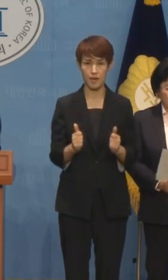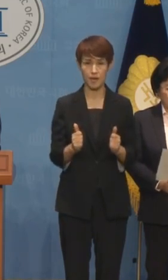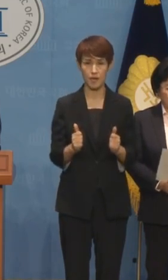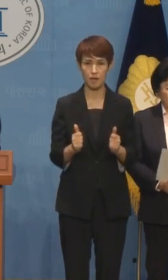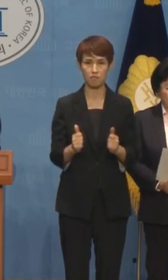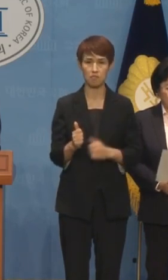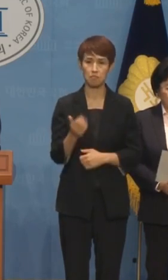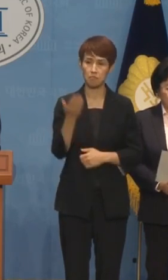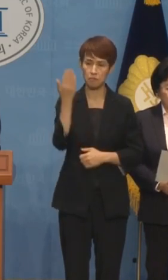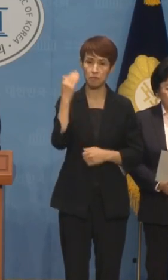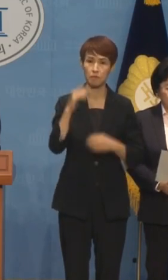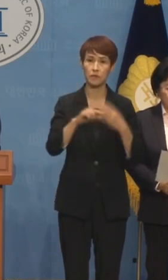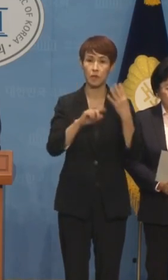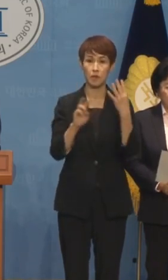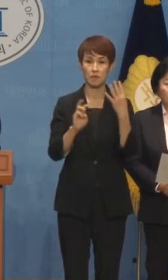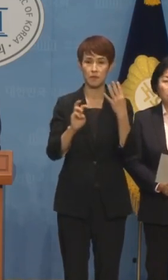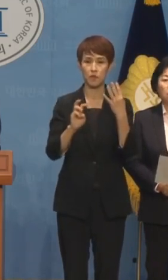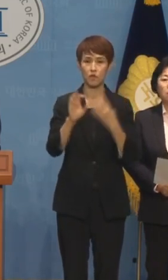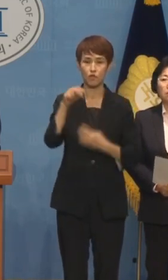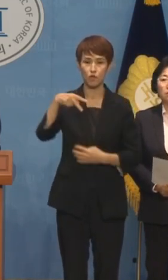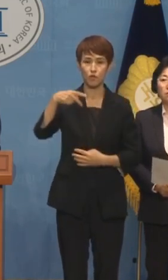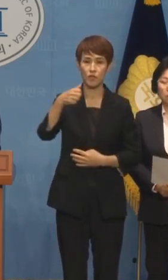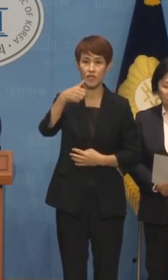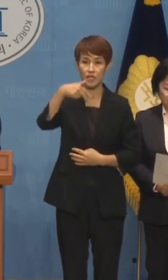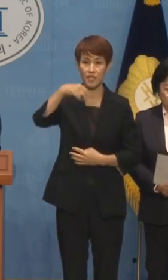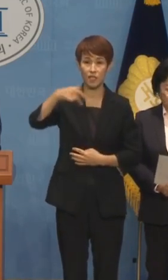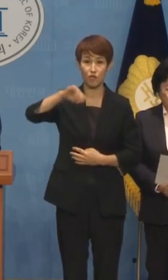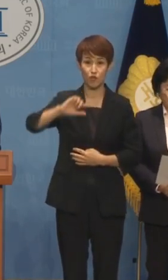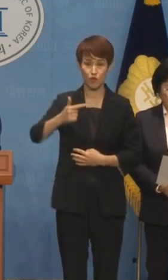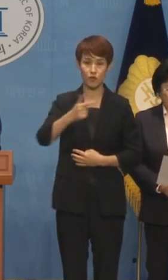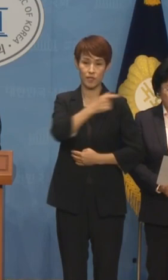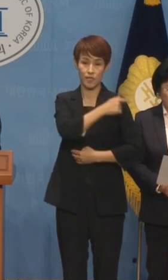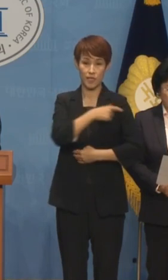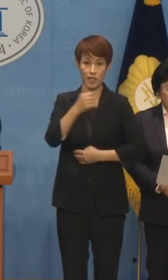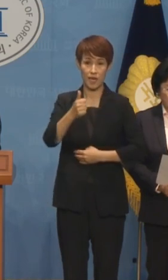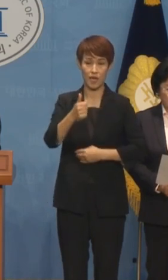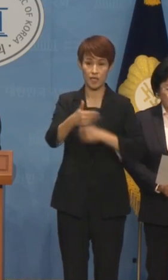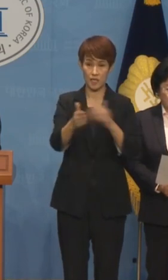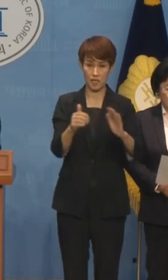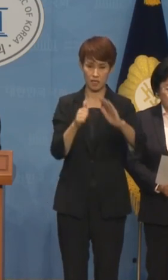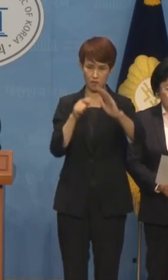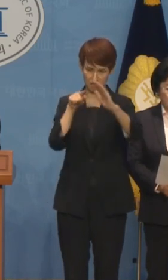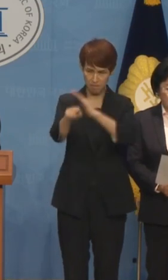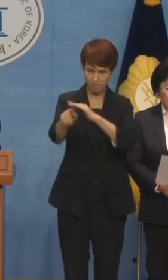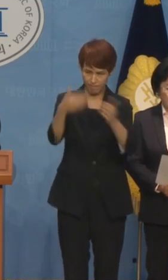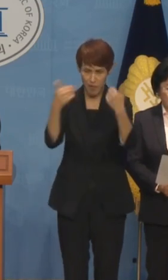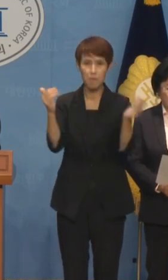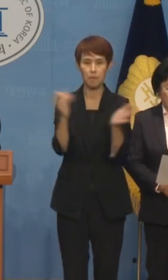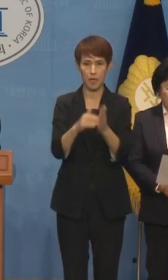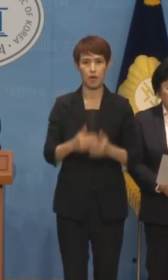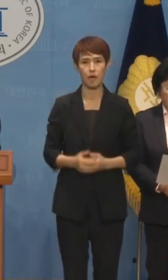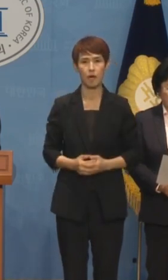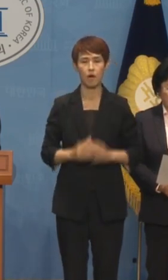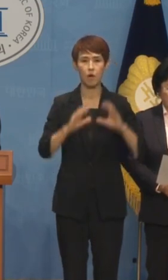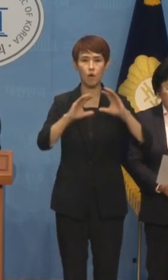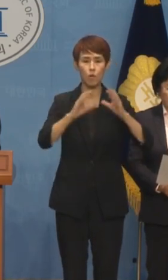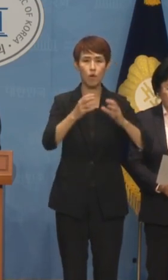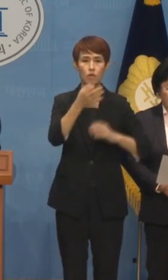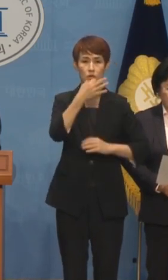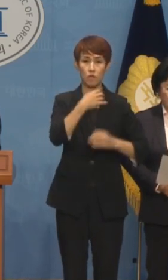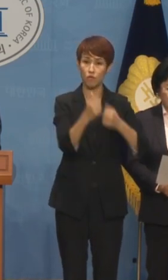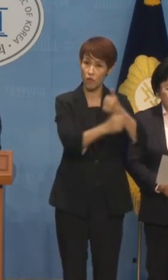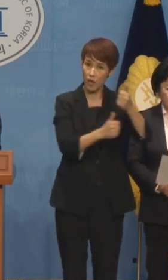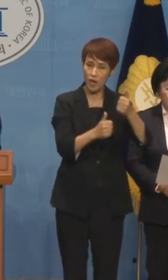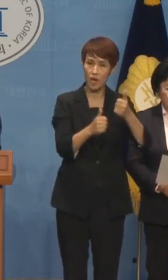검찰이 지난달 30일 유시춘 EBS 이사장실을 압수수색했습니다. 국민권익위원회가 유시춘